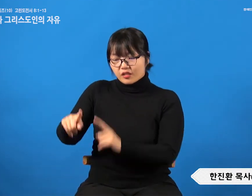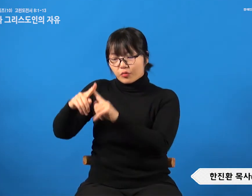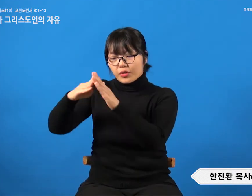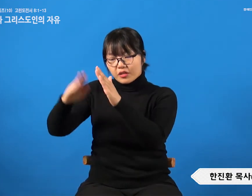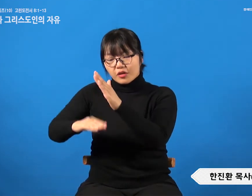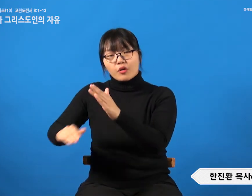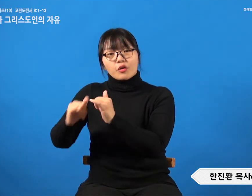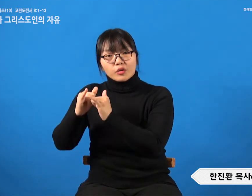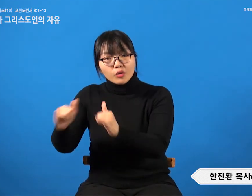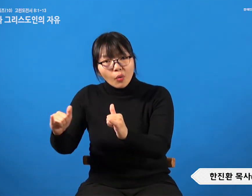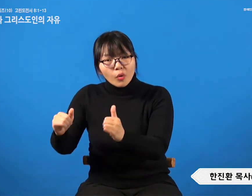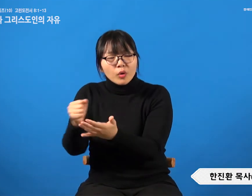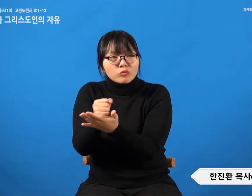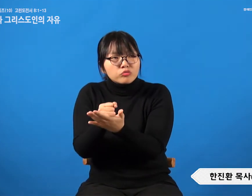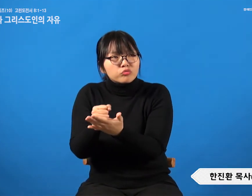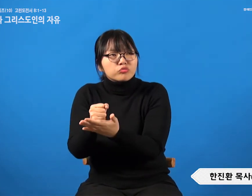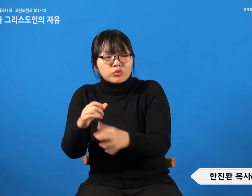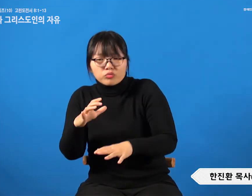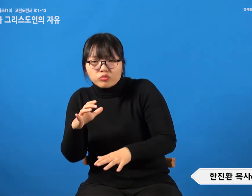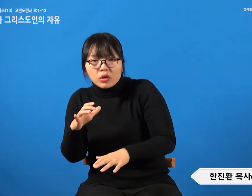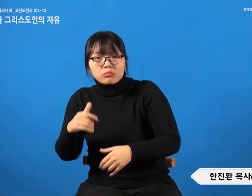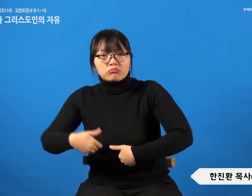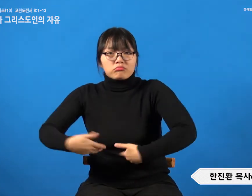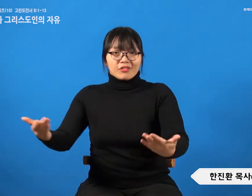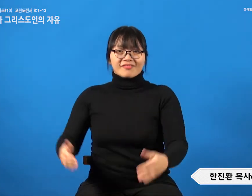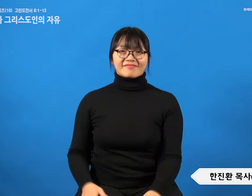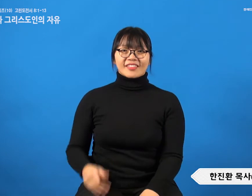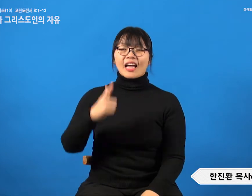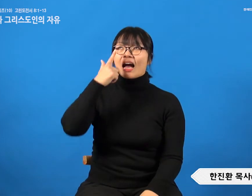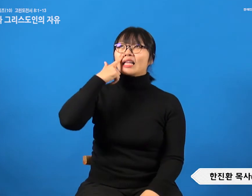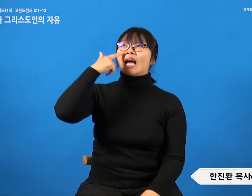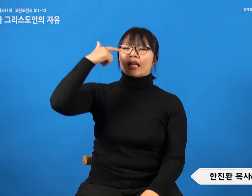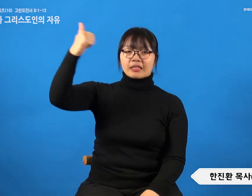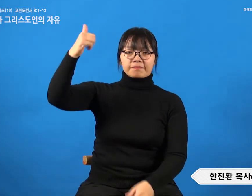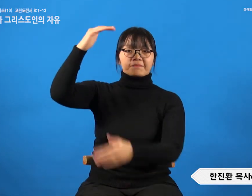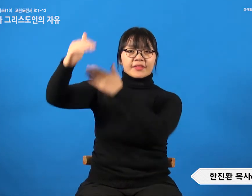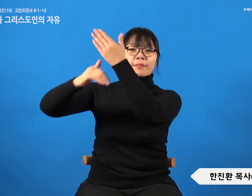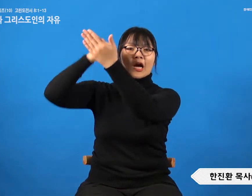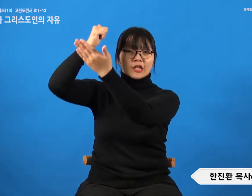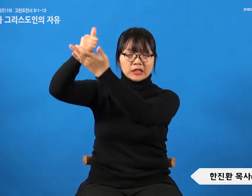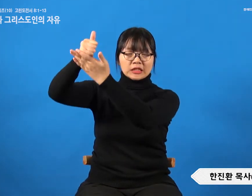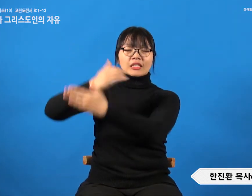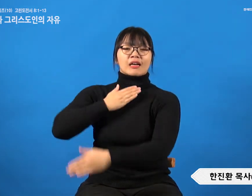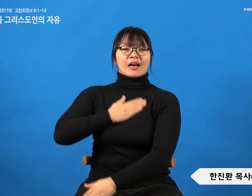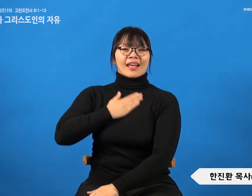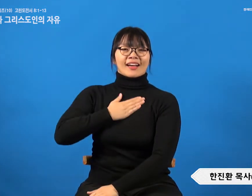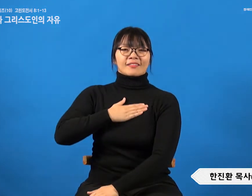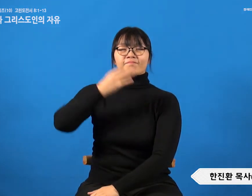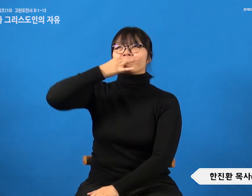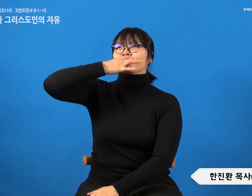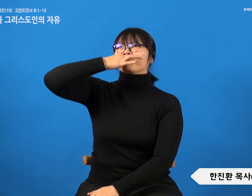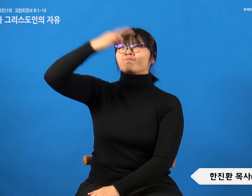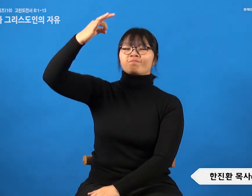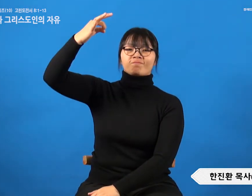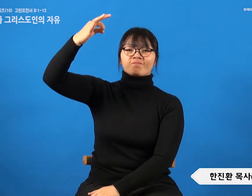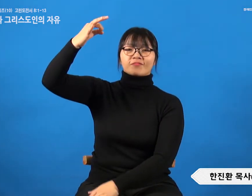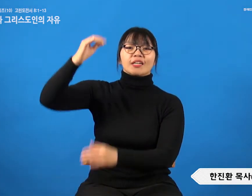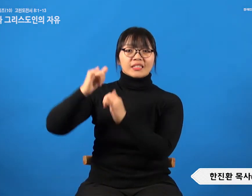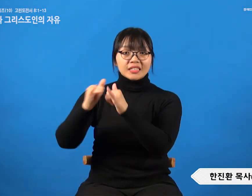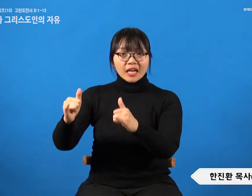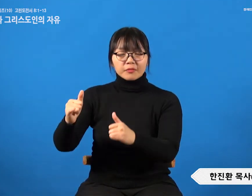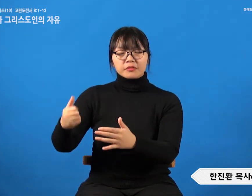필요가 없습니다. 하나님을 내 아버지로 바로 아는 사람은, 그래서 아버지라고